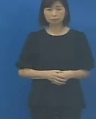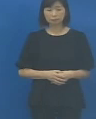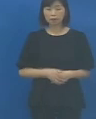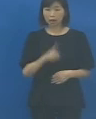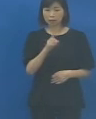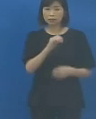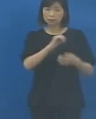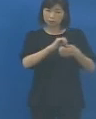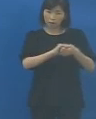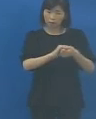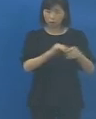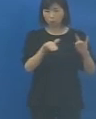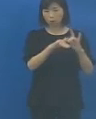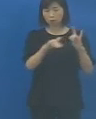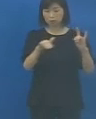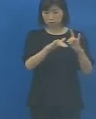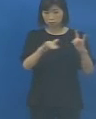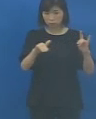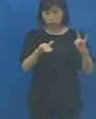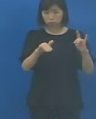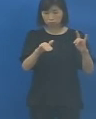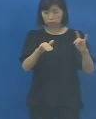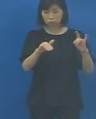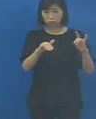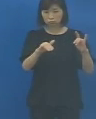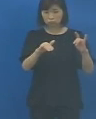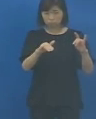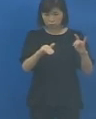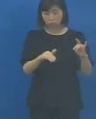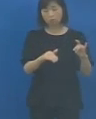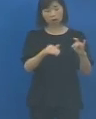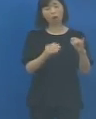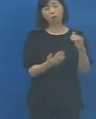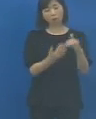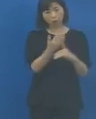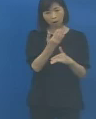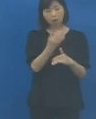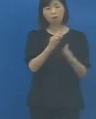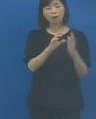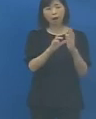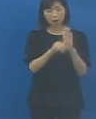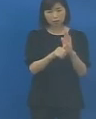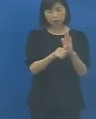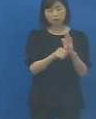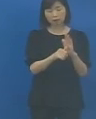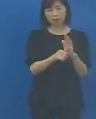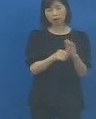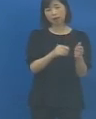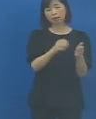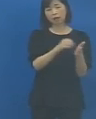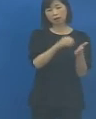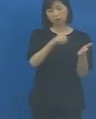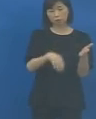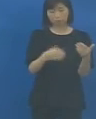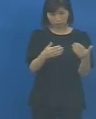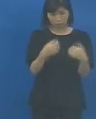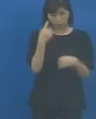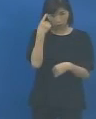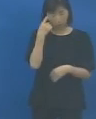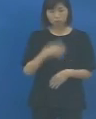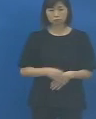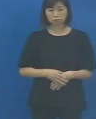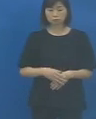基準がクリアされたら解除することになるかなというふうに思っておりました。少なくとも特別警